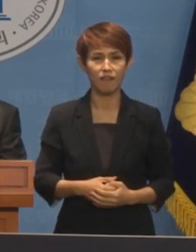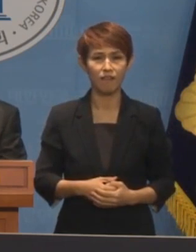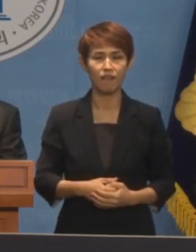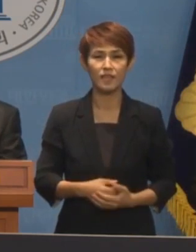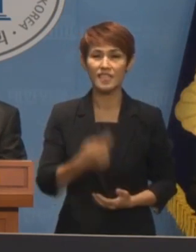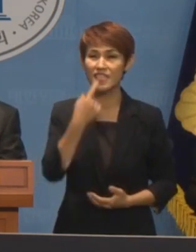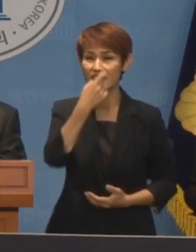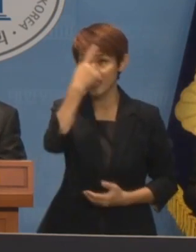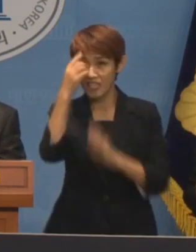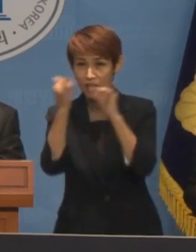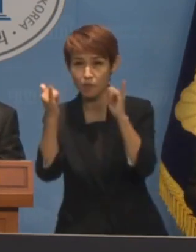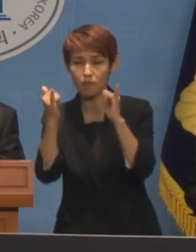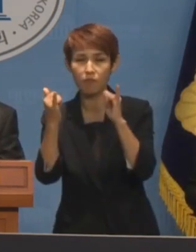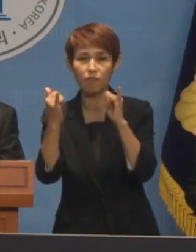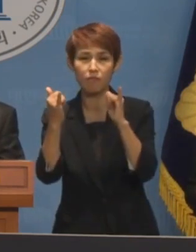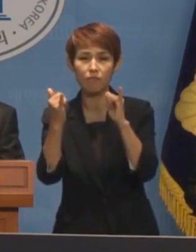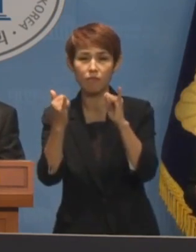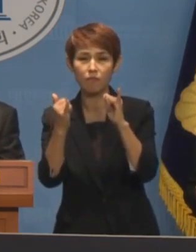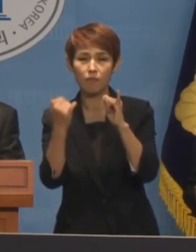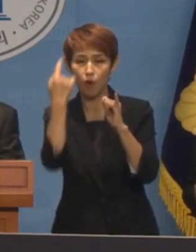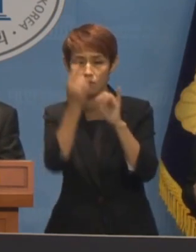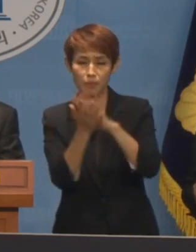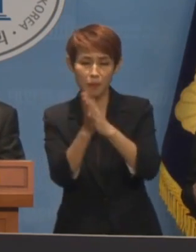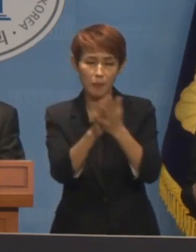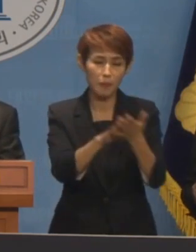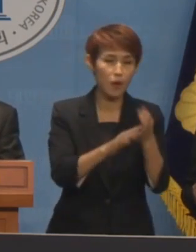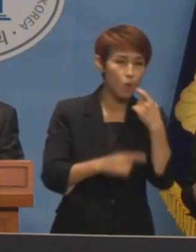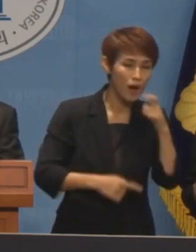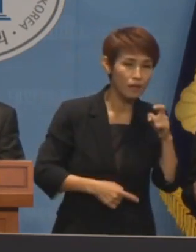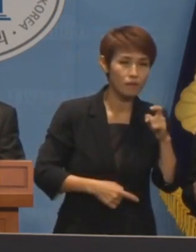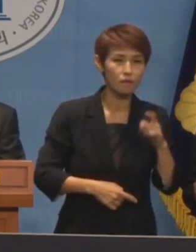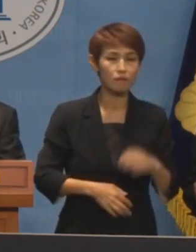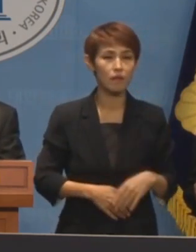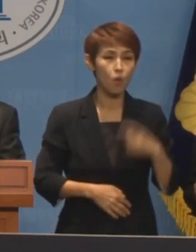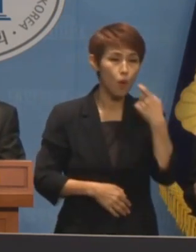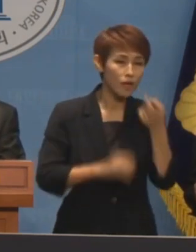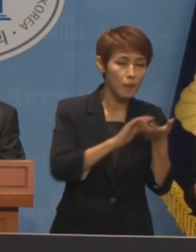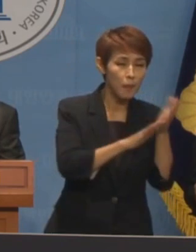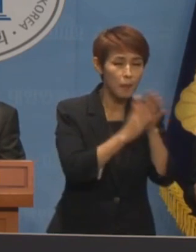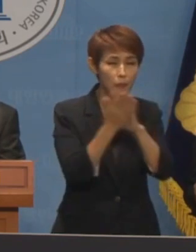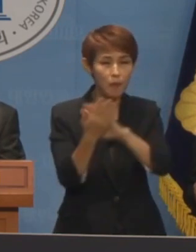백인이 황인으로 진화하고 황인이 흑인으로 진화되고 있습니까?